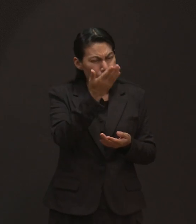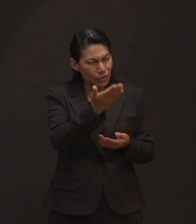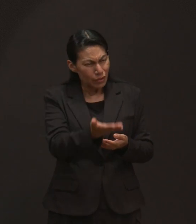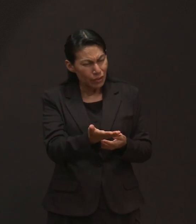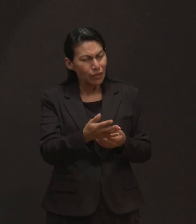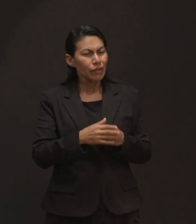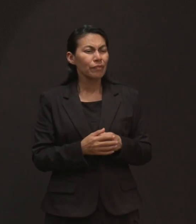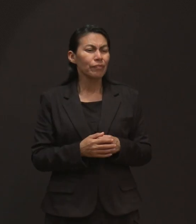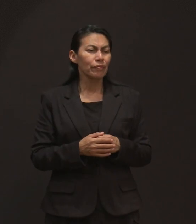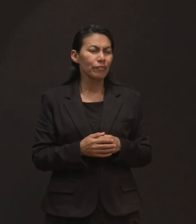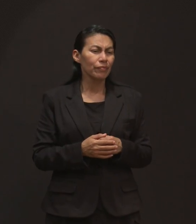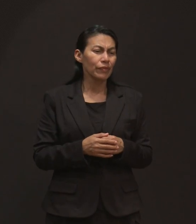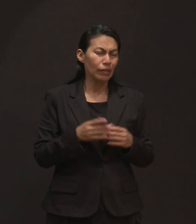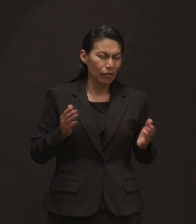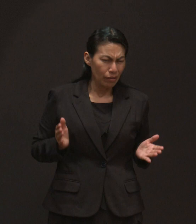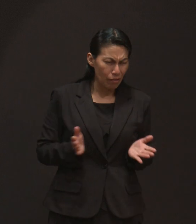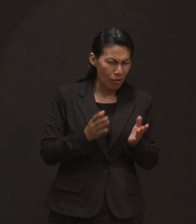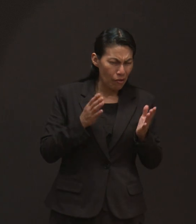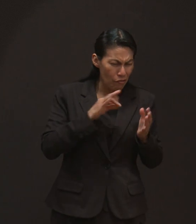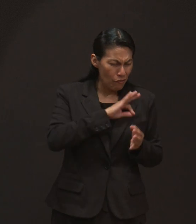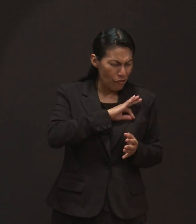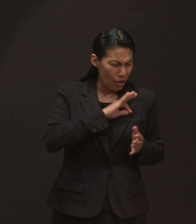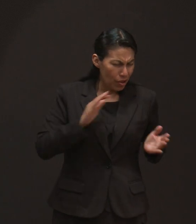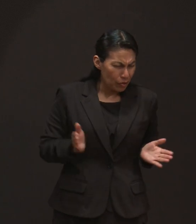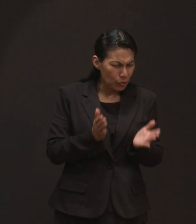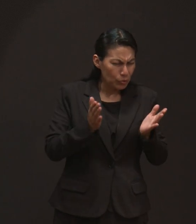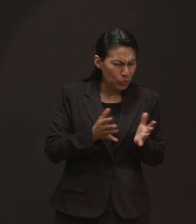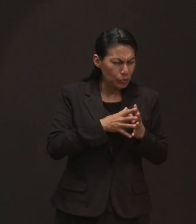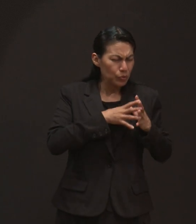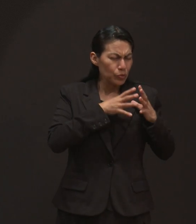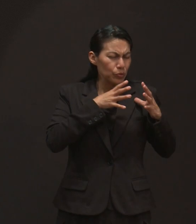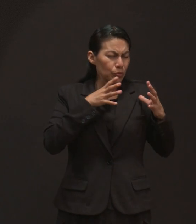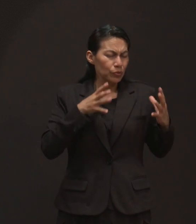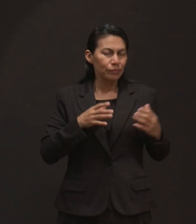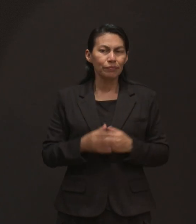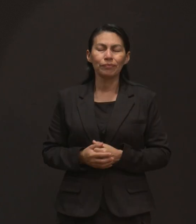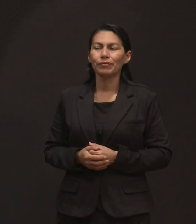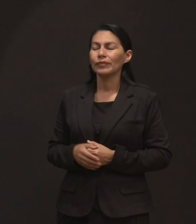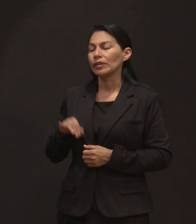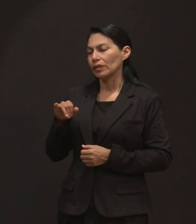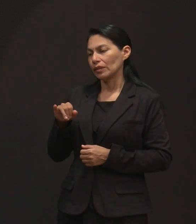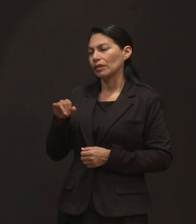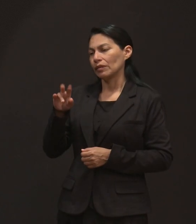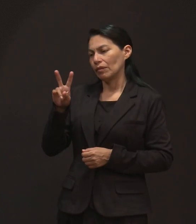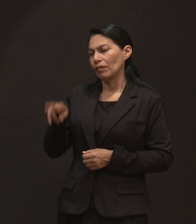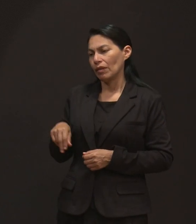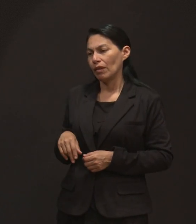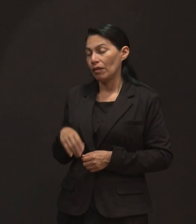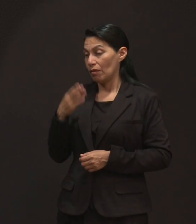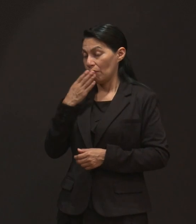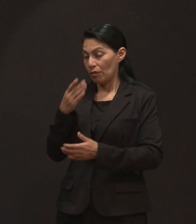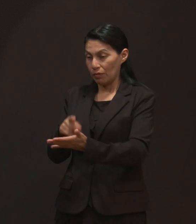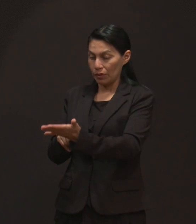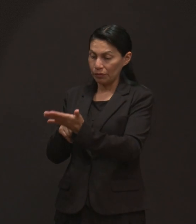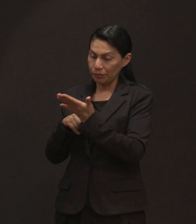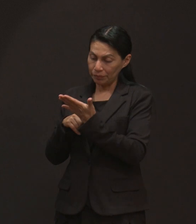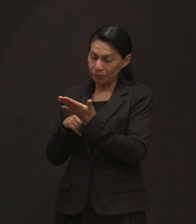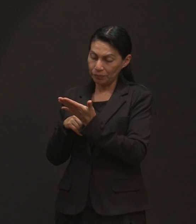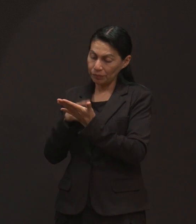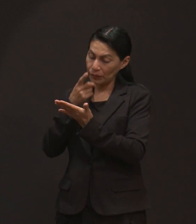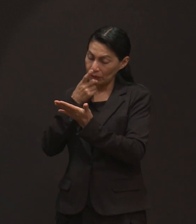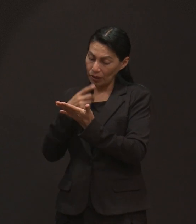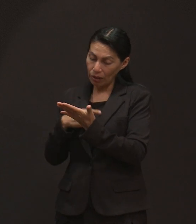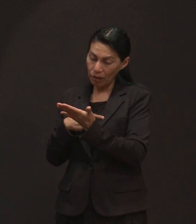Dios que realmente animen nuestra fe. Sí, pues realmente en su palabra Él